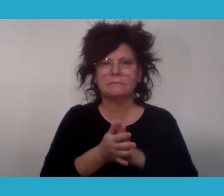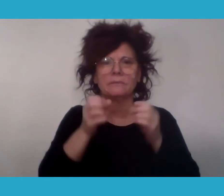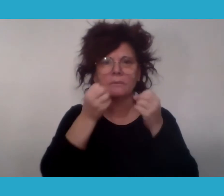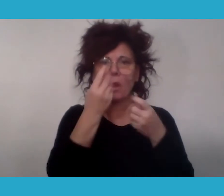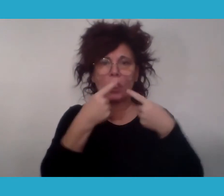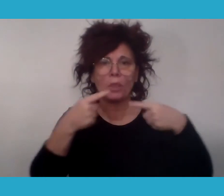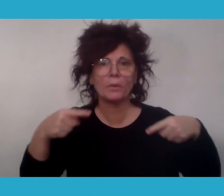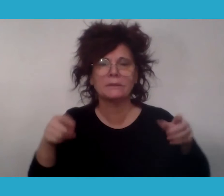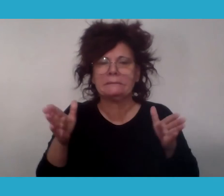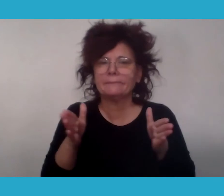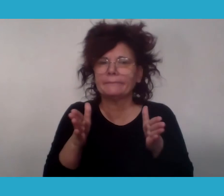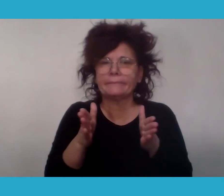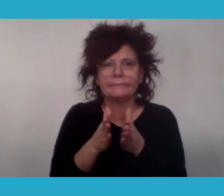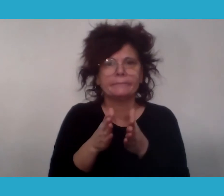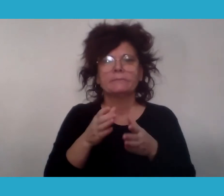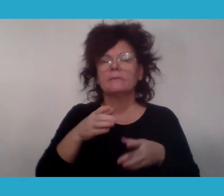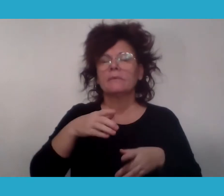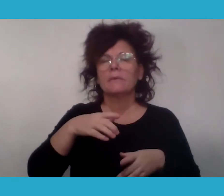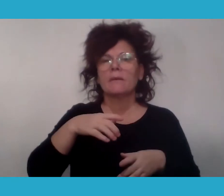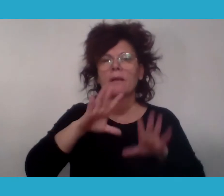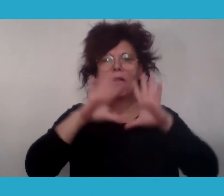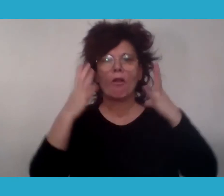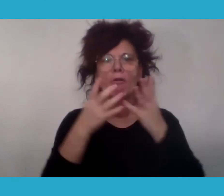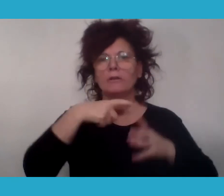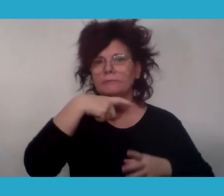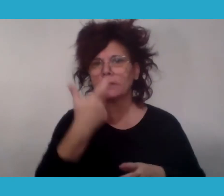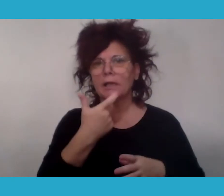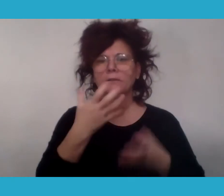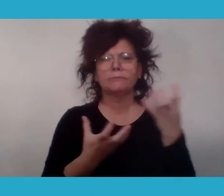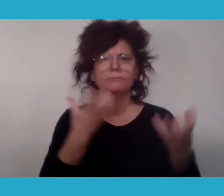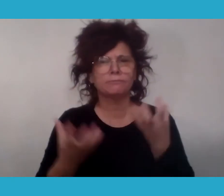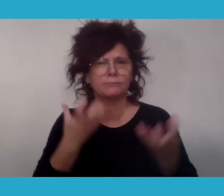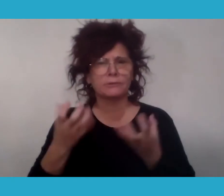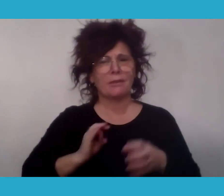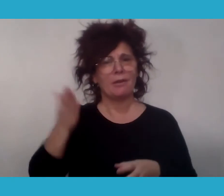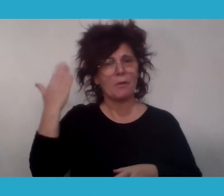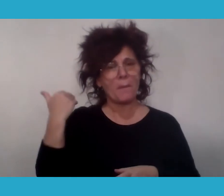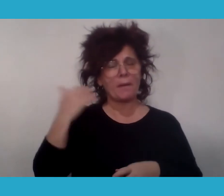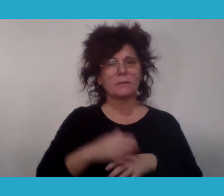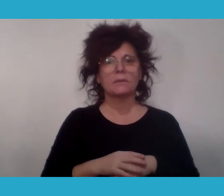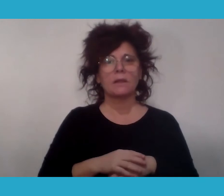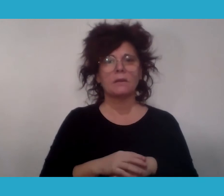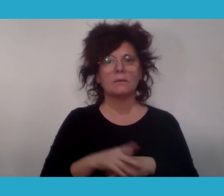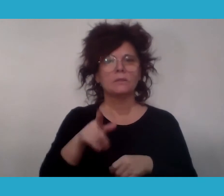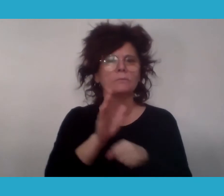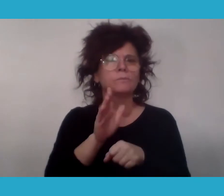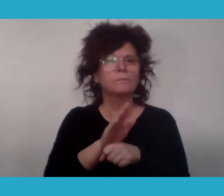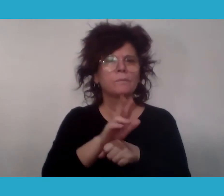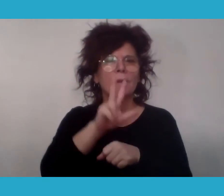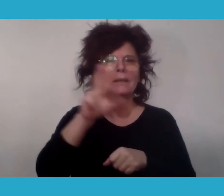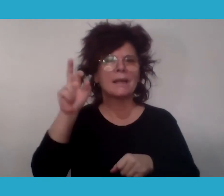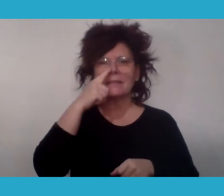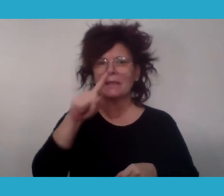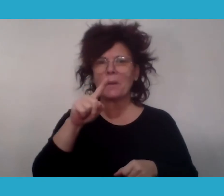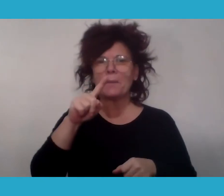lleva a un calentamiento global que no para de crecer. Incendios que sucedieron el año pasado y que arrasó 300.000 hectáreas en